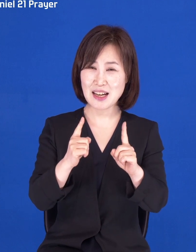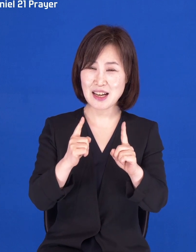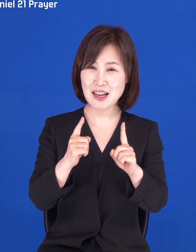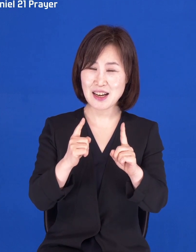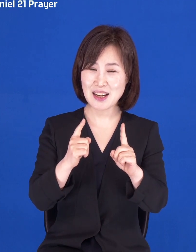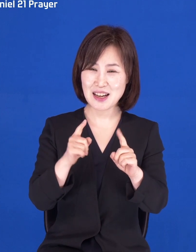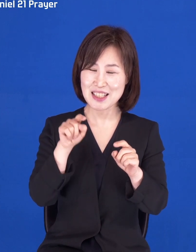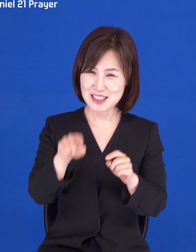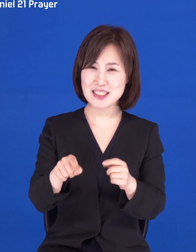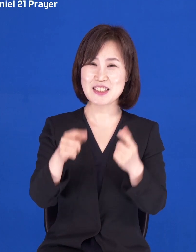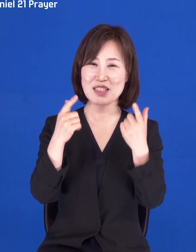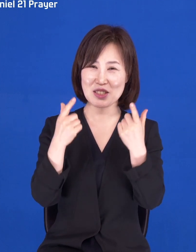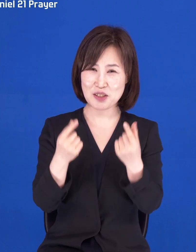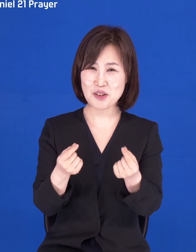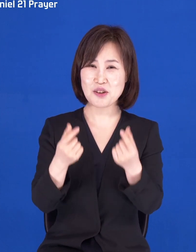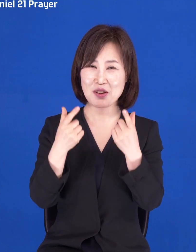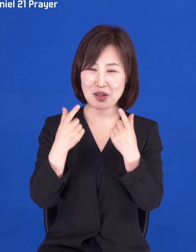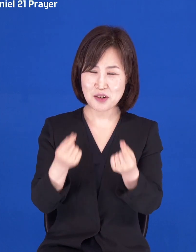이처럼